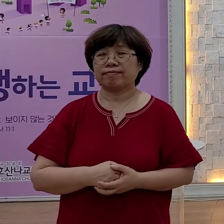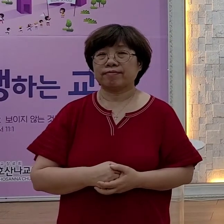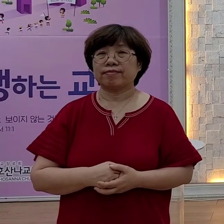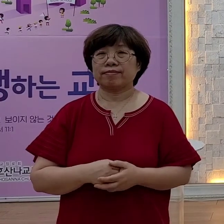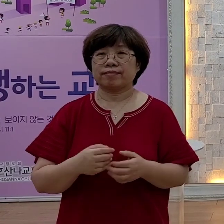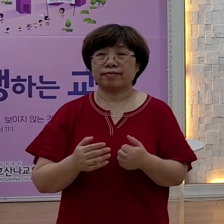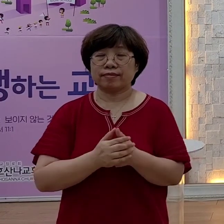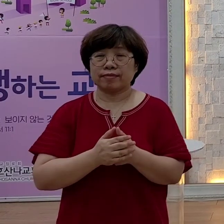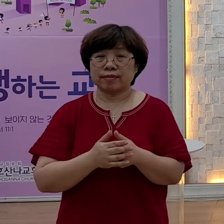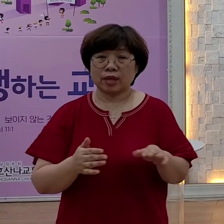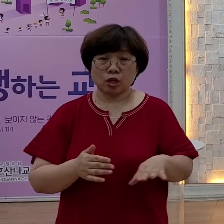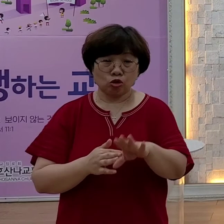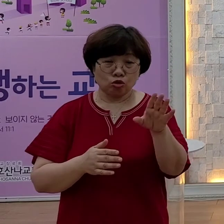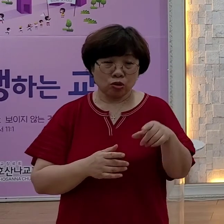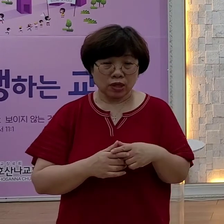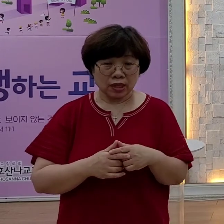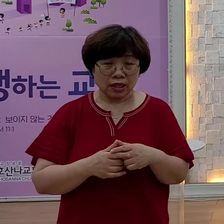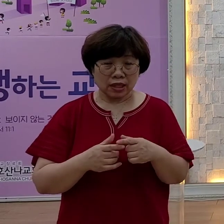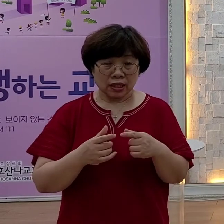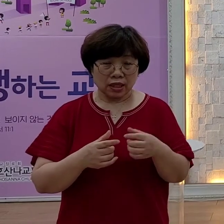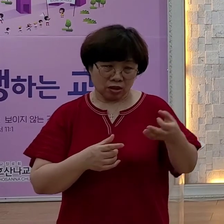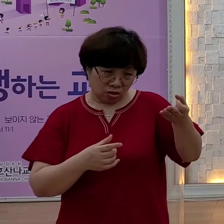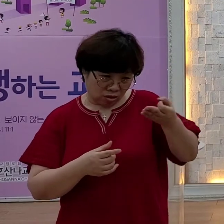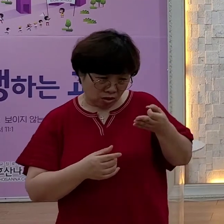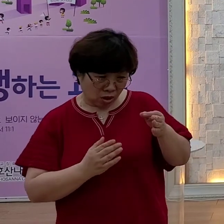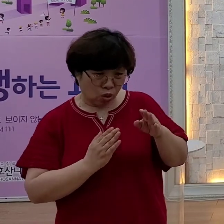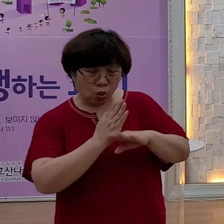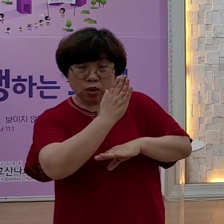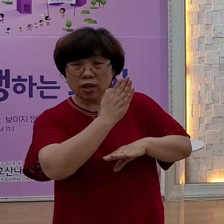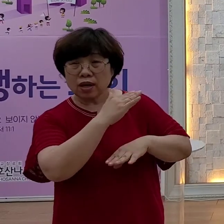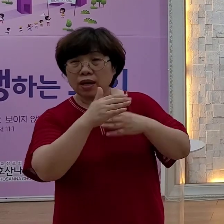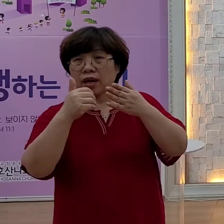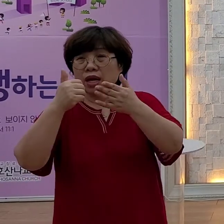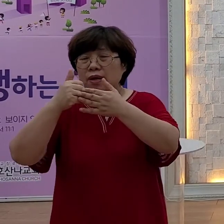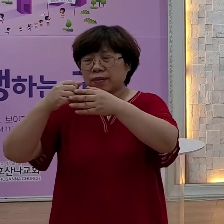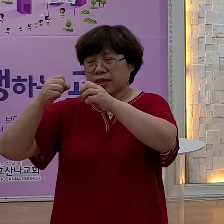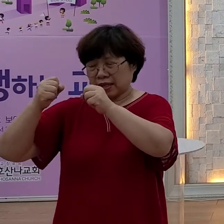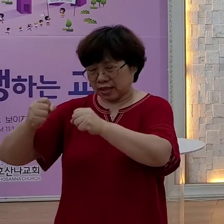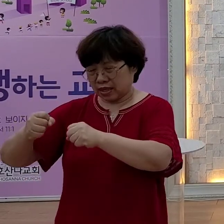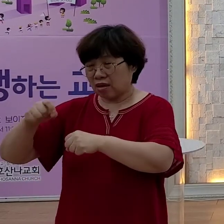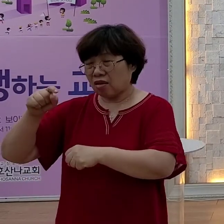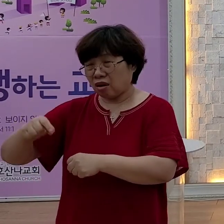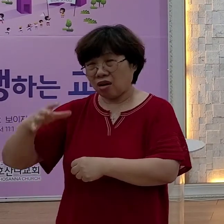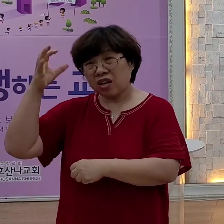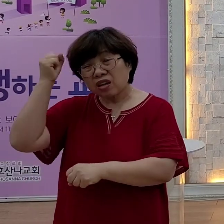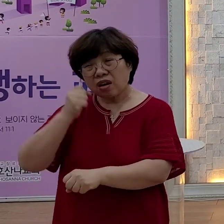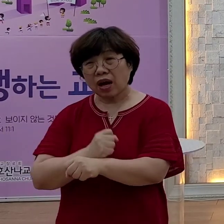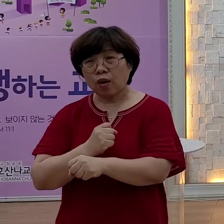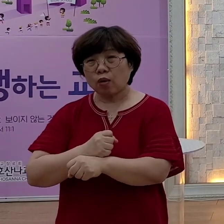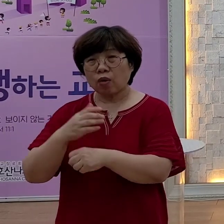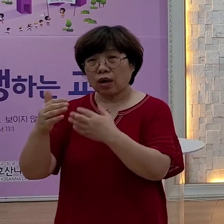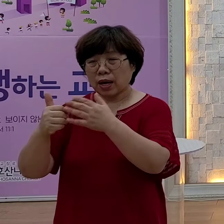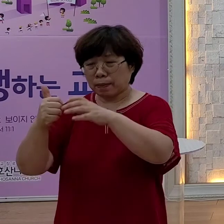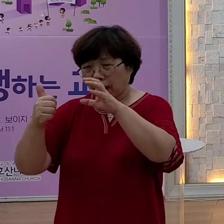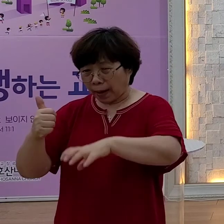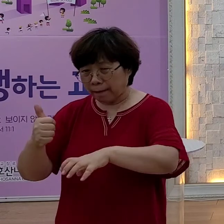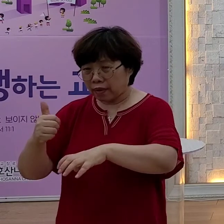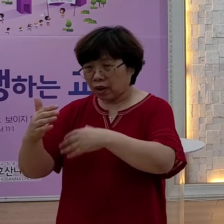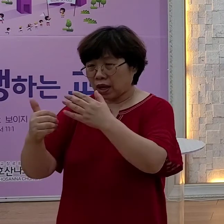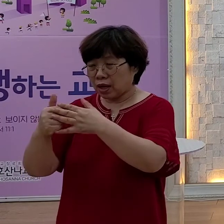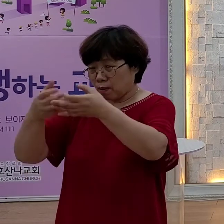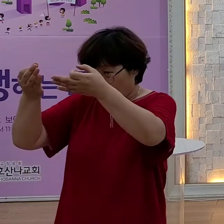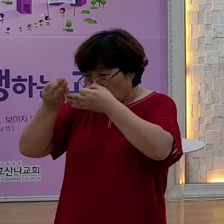그래서 우리는 이런 모습을 뛰어넘어야 돼요. 이 자리에 하나님이 계시다. 하나님의 전이다. 하나님 보고